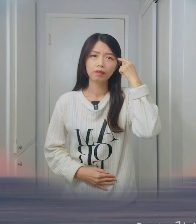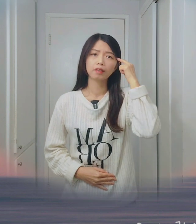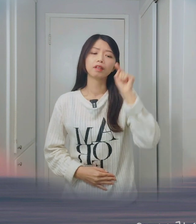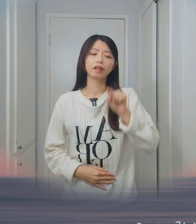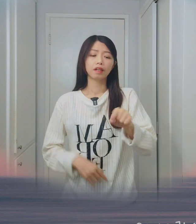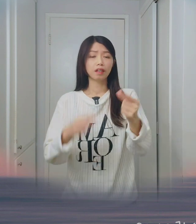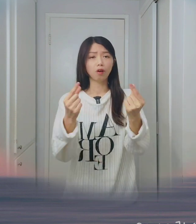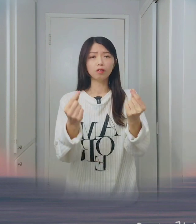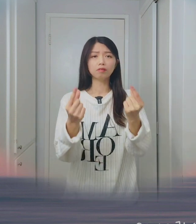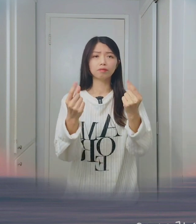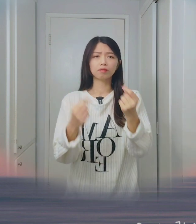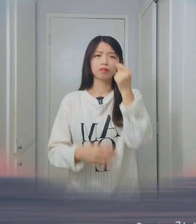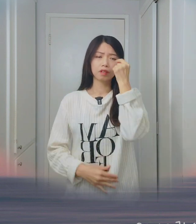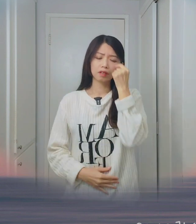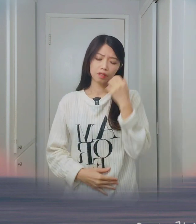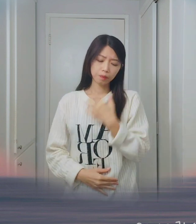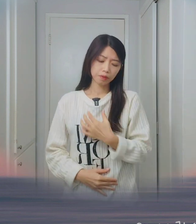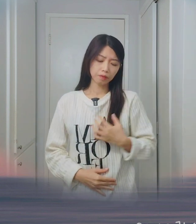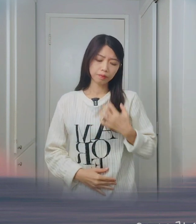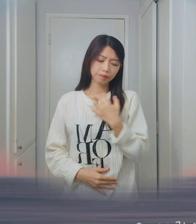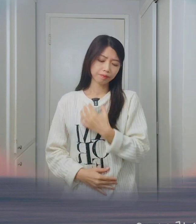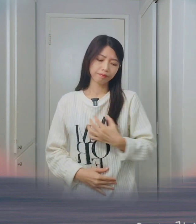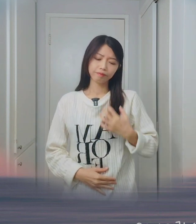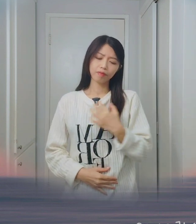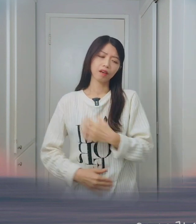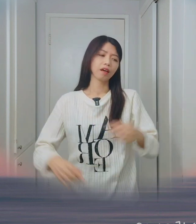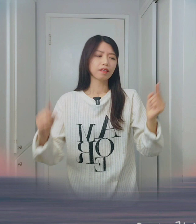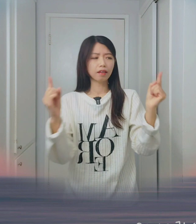왜 이런 슬픔